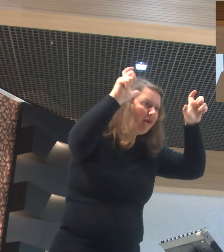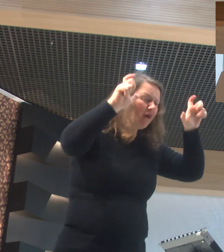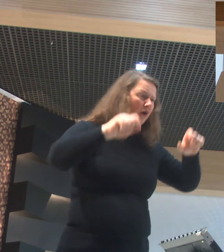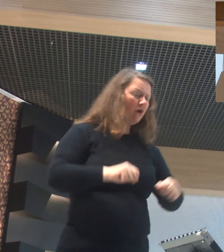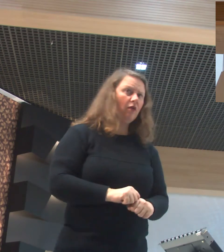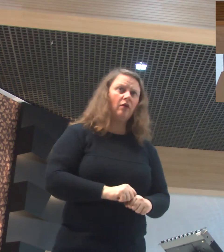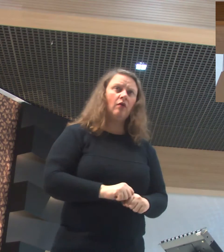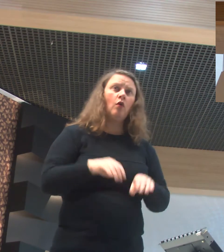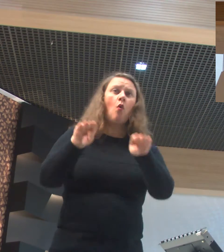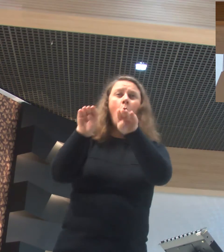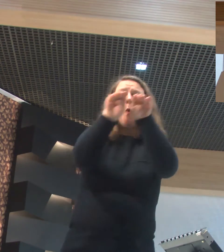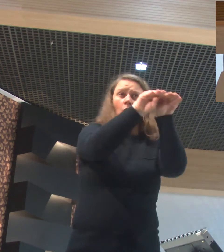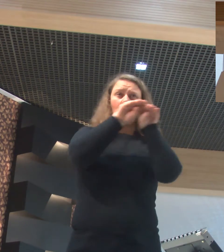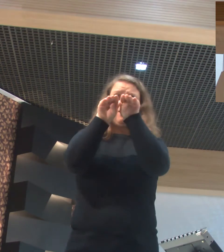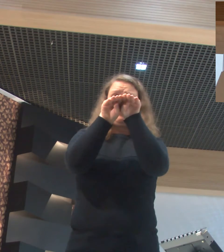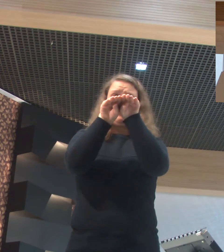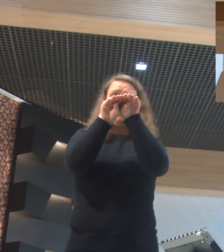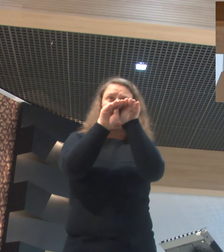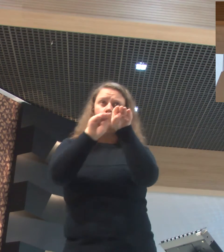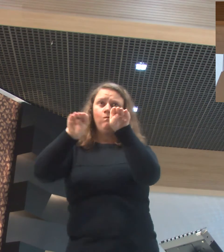eleva esse padrão.